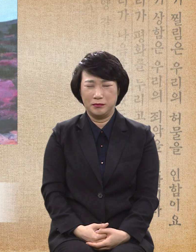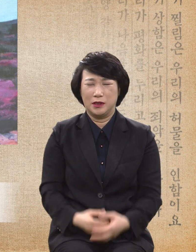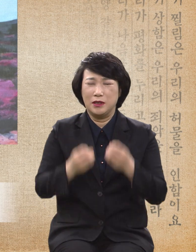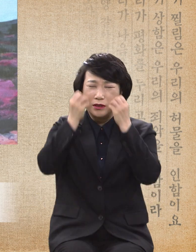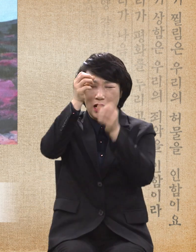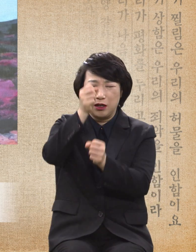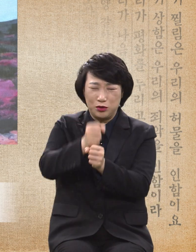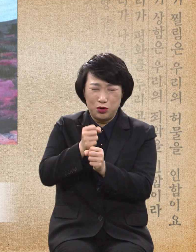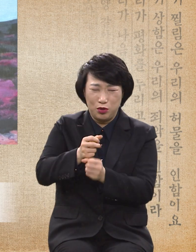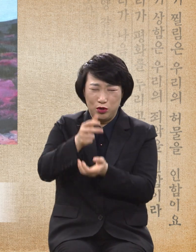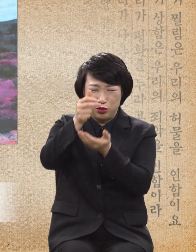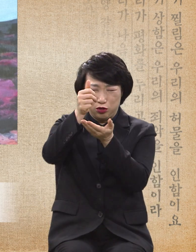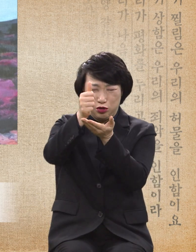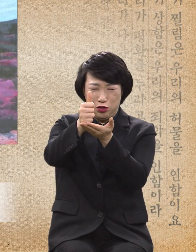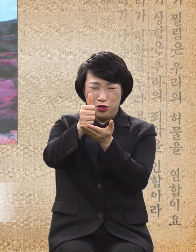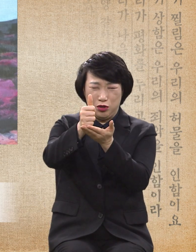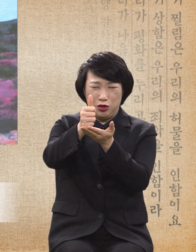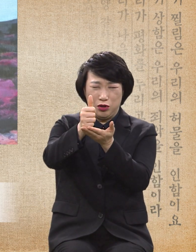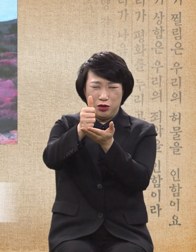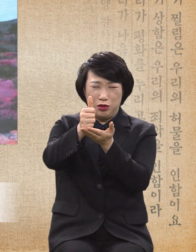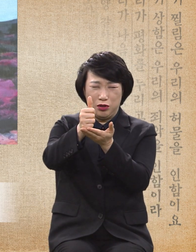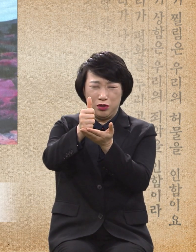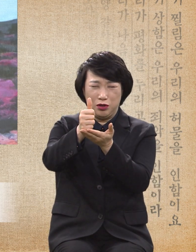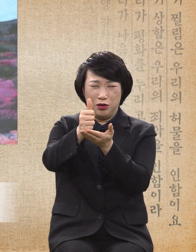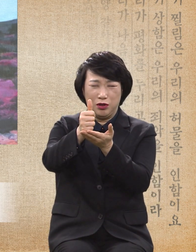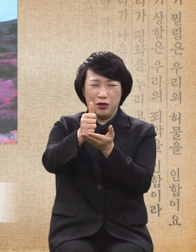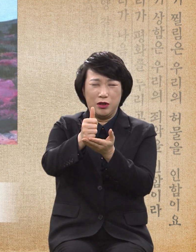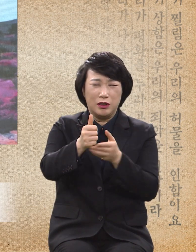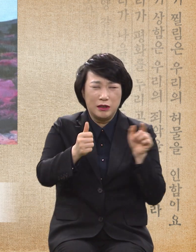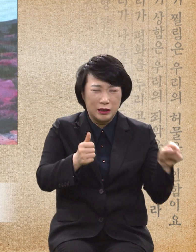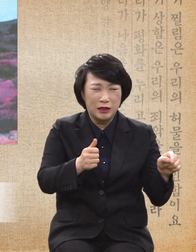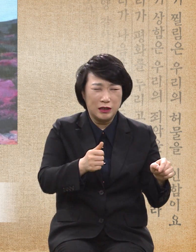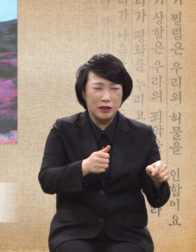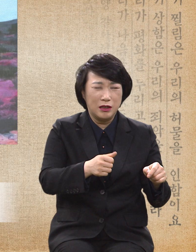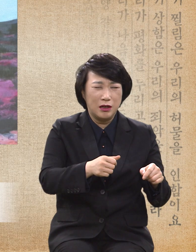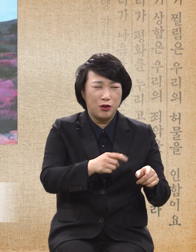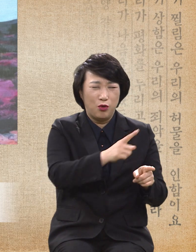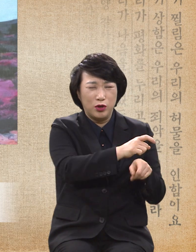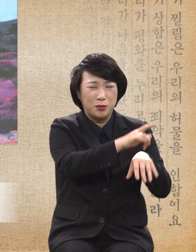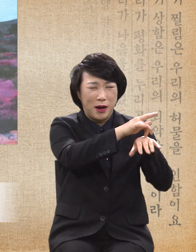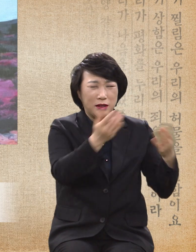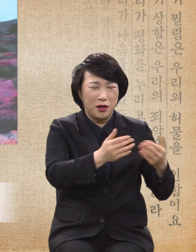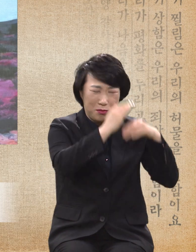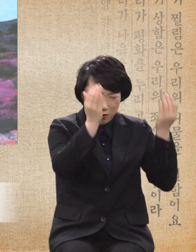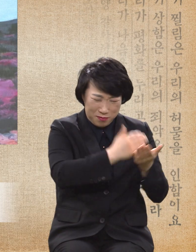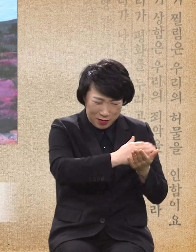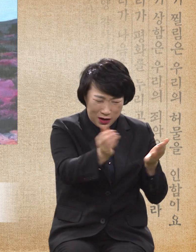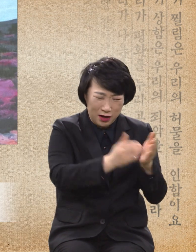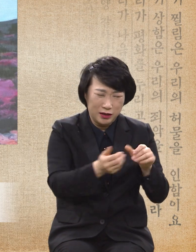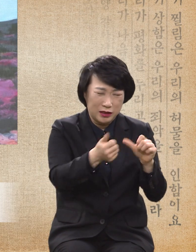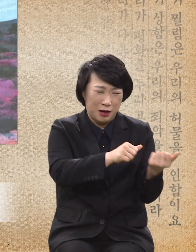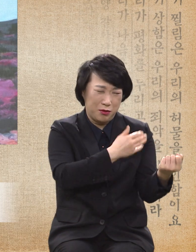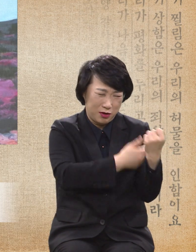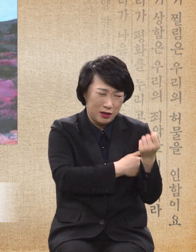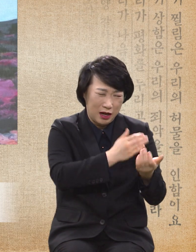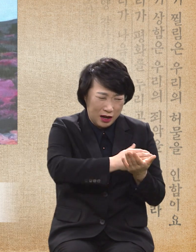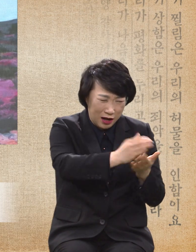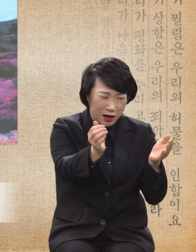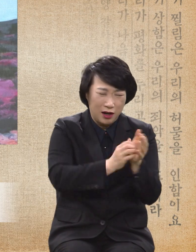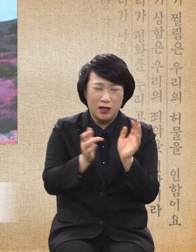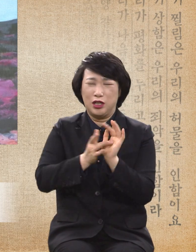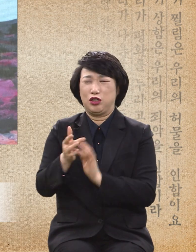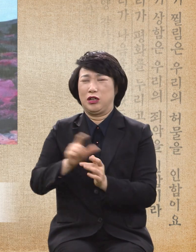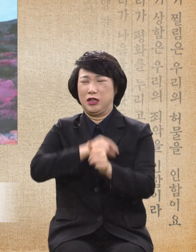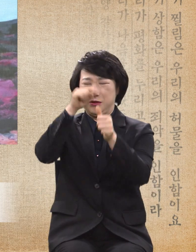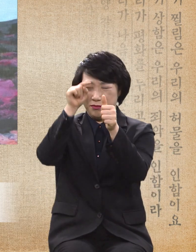창조자, 내 수작을 파괴하고 사망 권세를 파괴하신 예수 이름으로